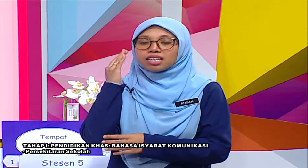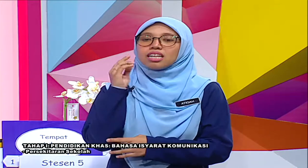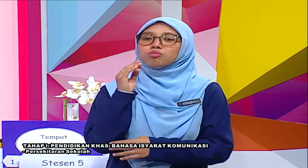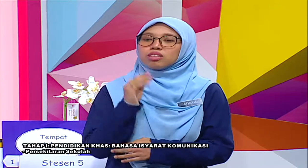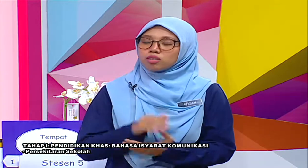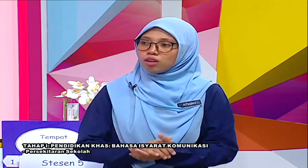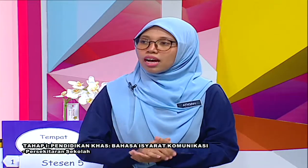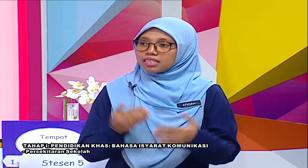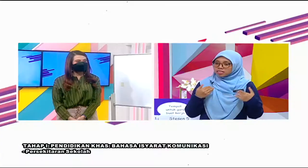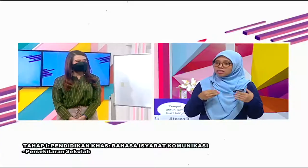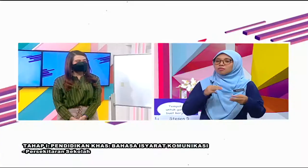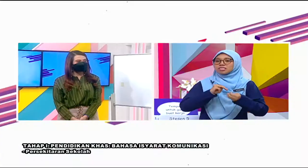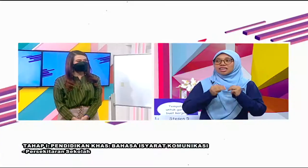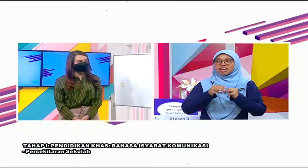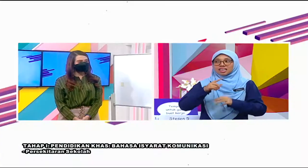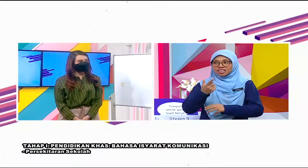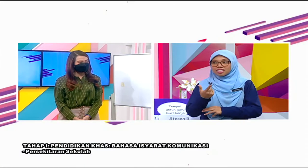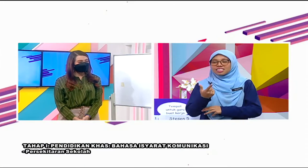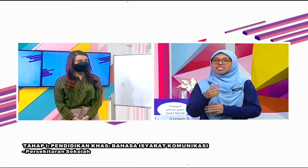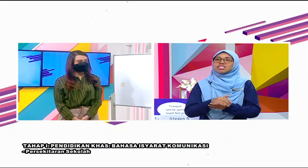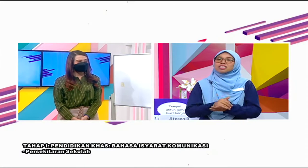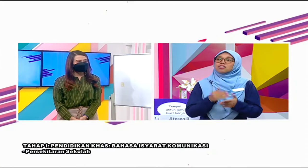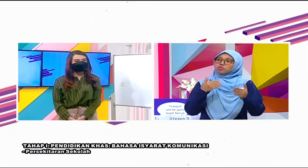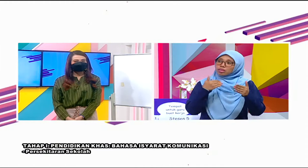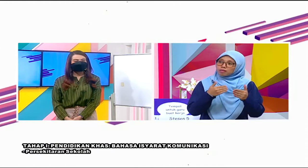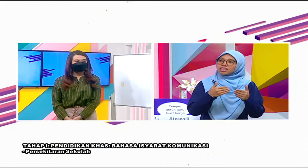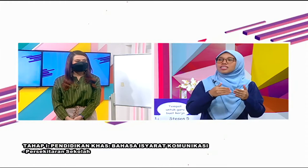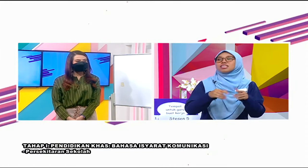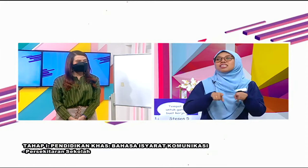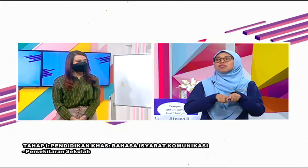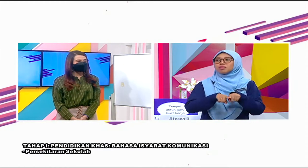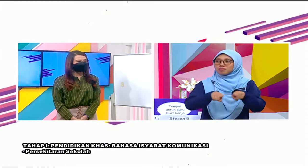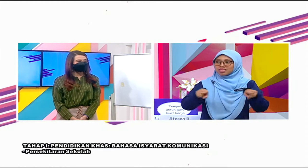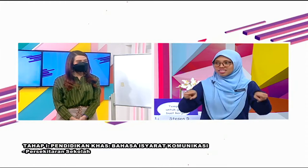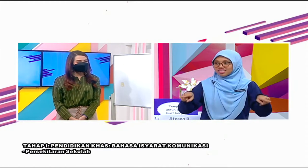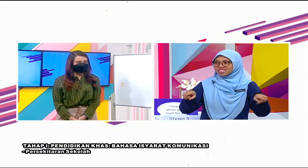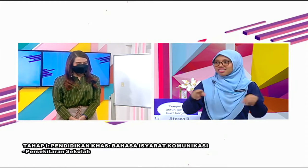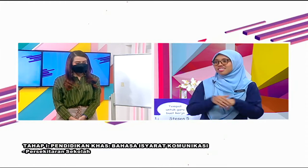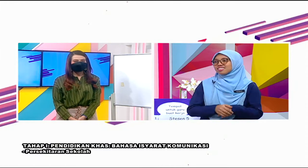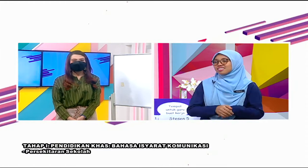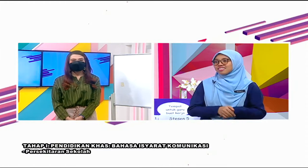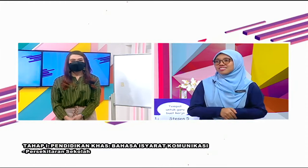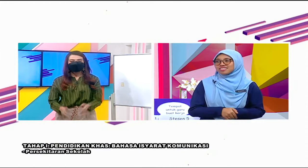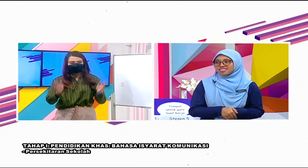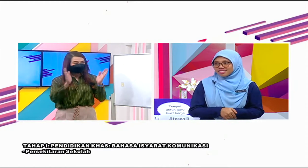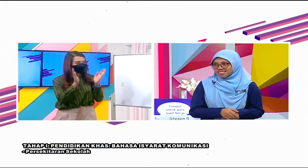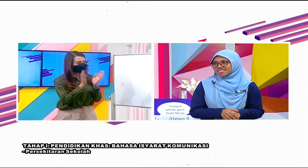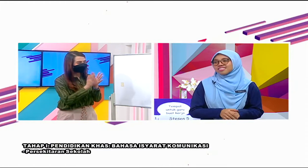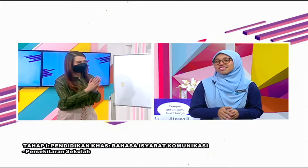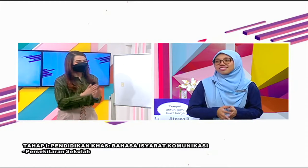kalau murid tu ada masalah lain. Mm-hmm. Jadi kita kena gunakan pendekatan yang berbeza. Okey, terima kasih. Betul.